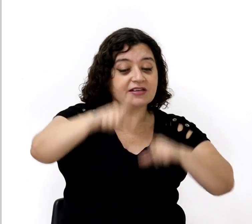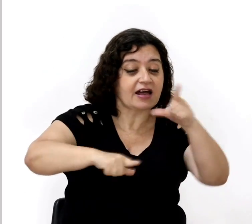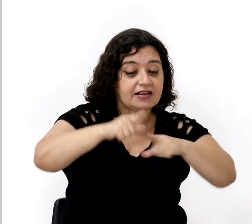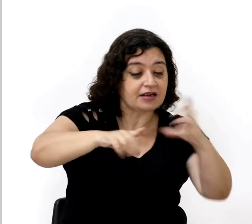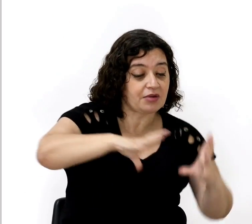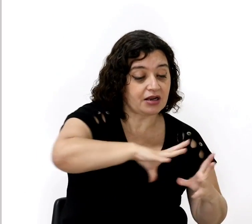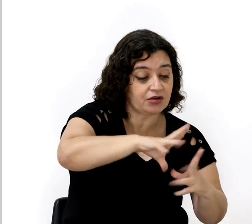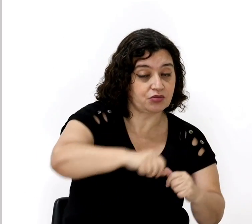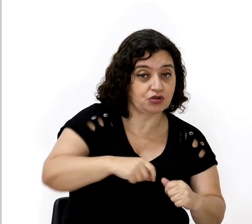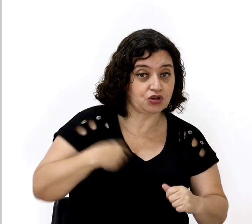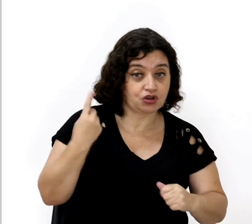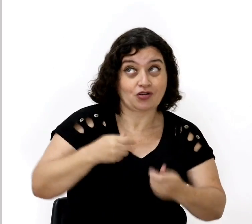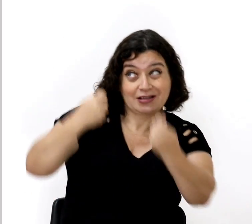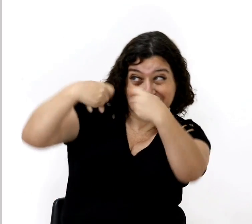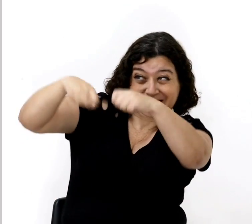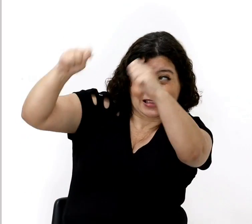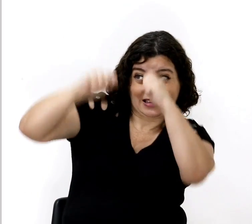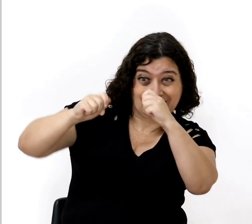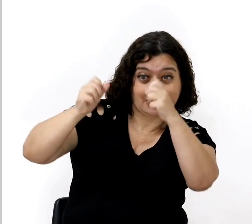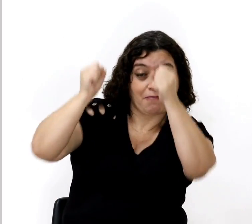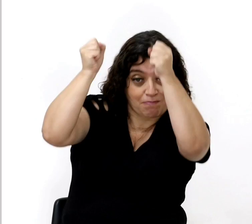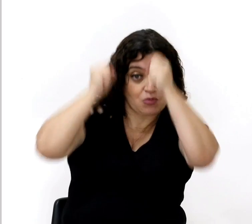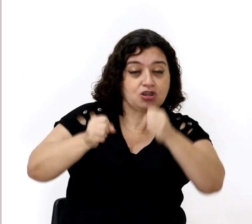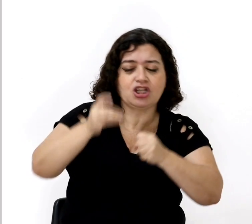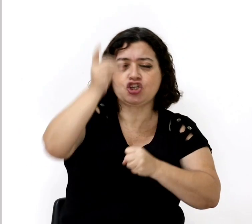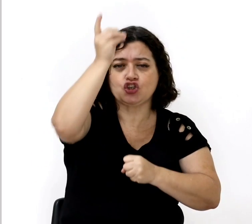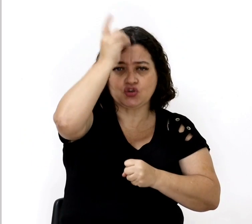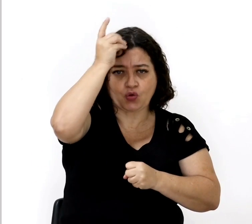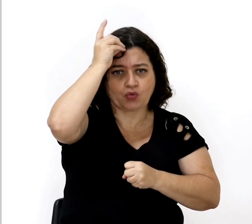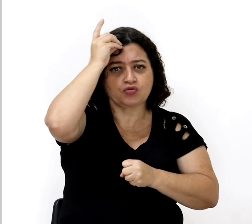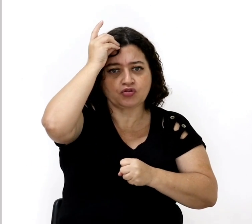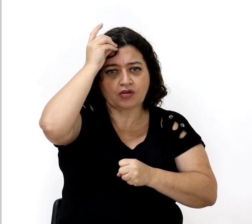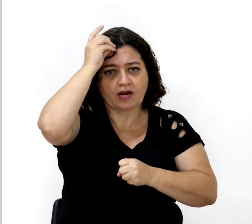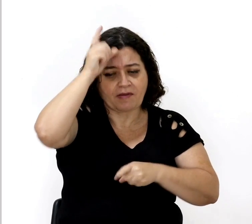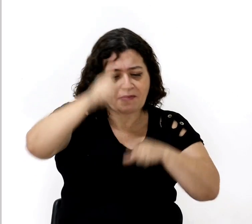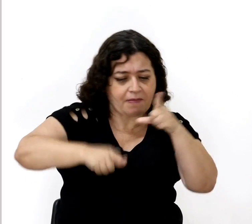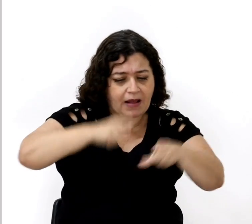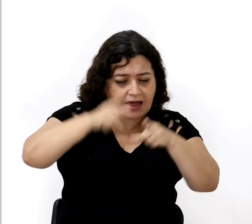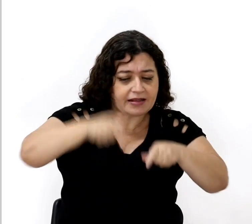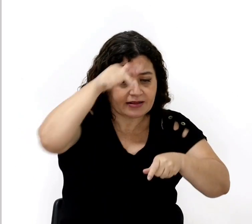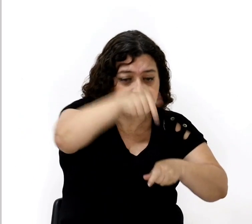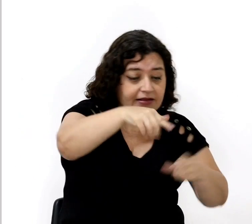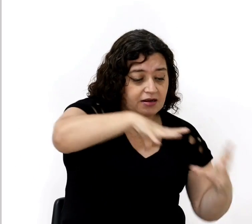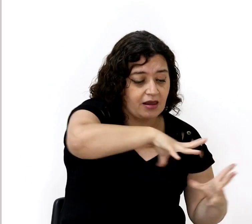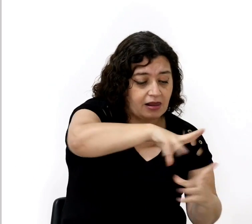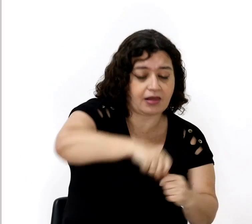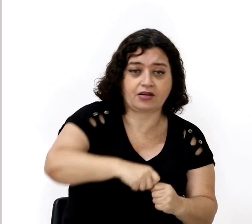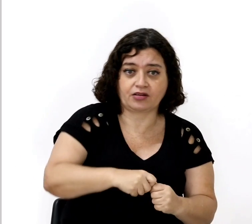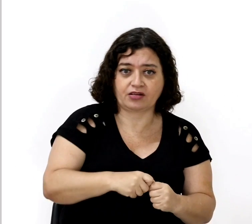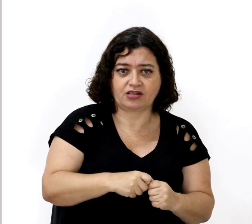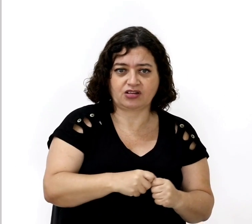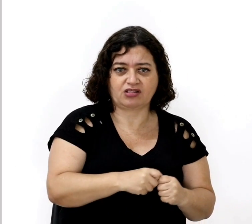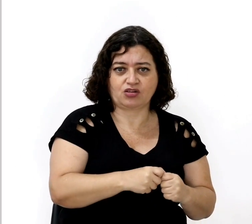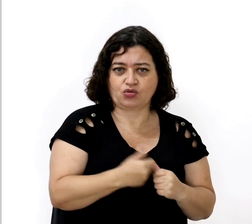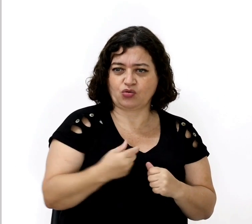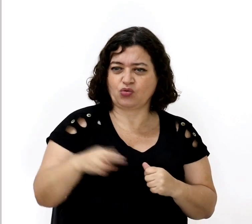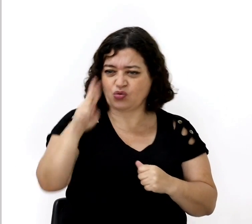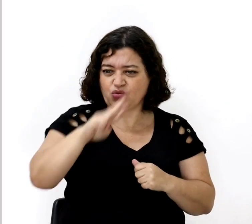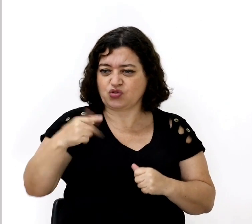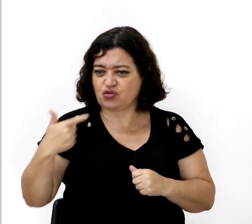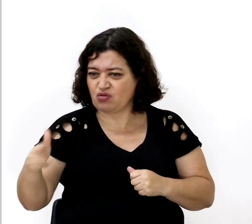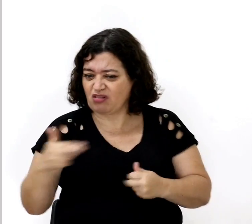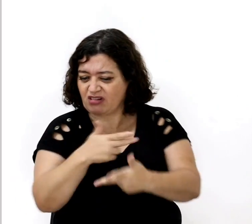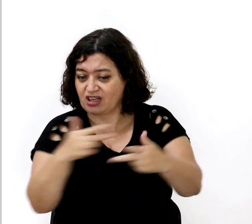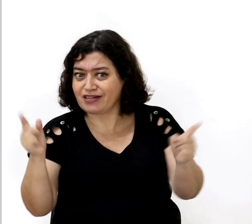a gente é capacitado para isso. A gente recebe habilidades, dons para isso. Isso é interessante. Não é para outra coisa. Não é para